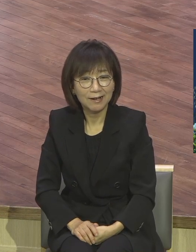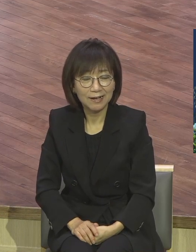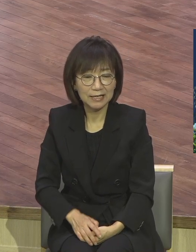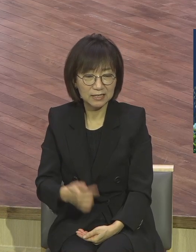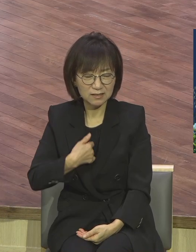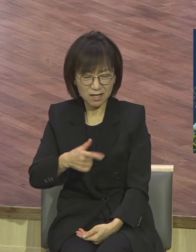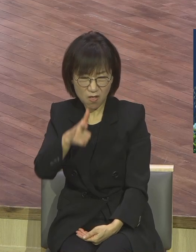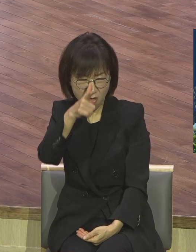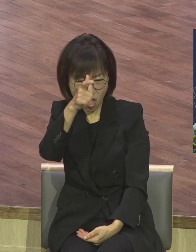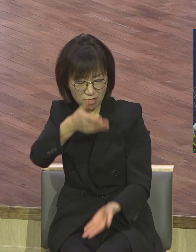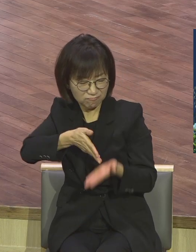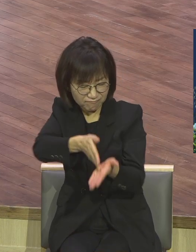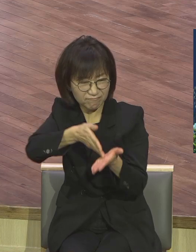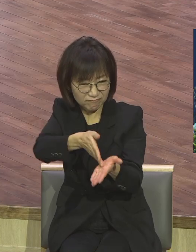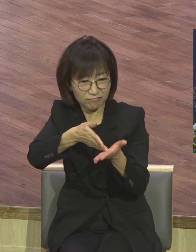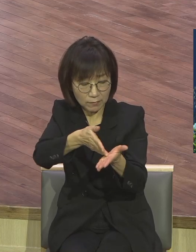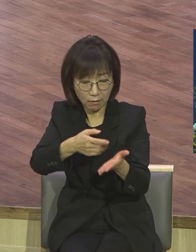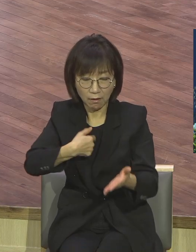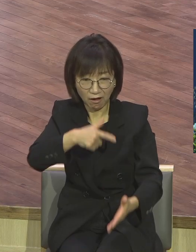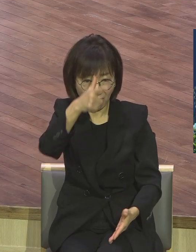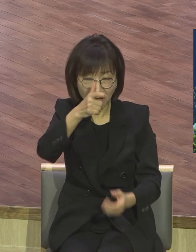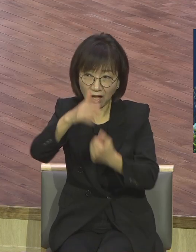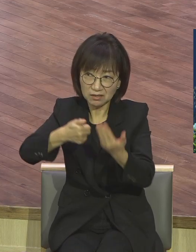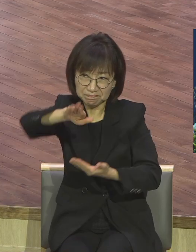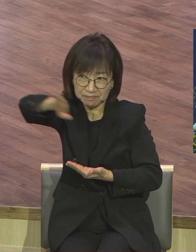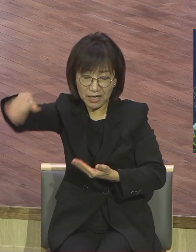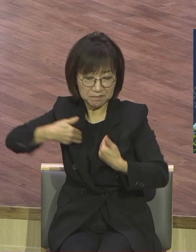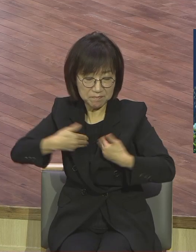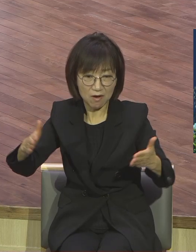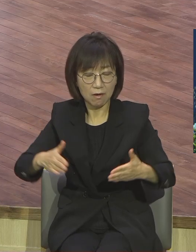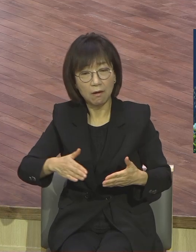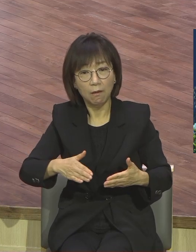계속 주장하면 자기 주장이 되는 겁니다. 나의 주장.